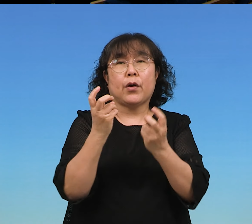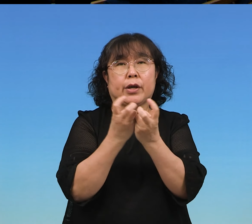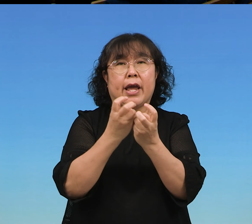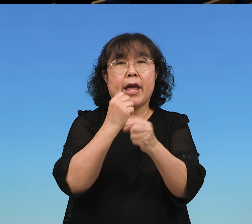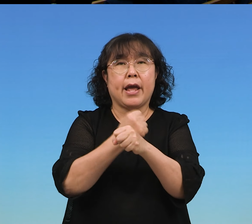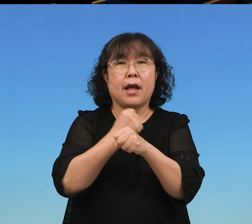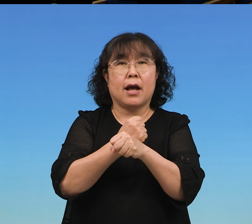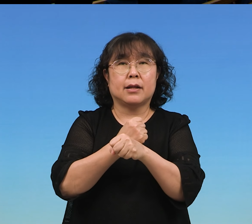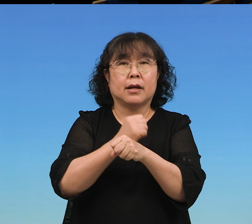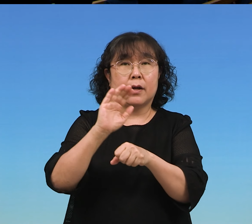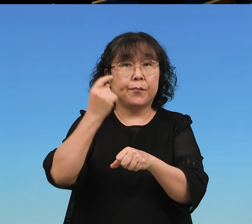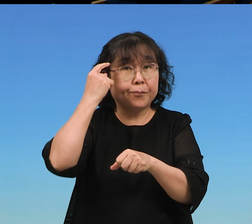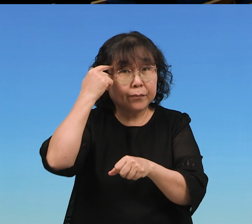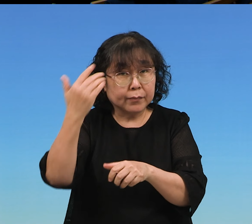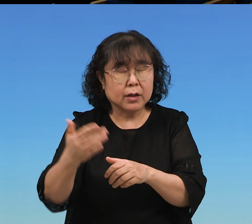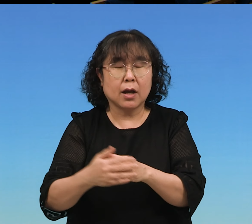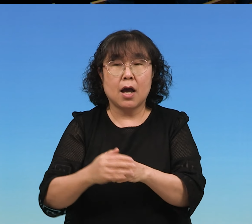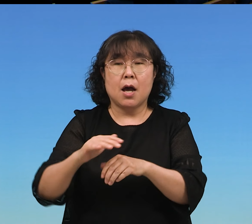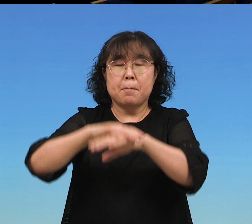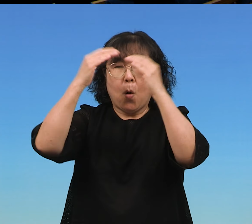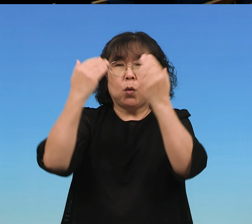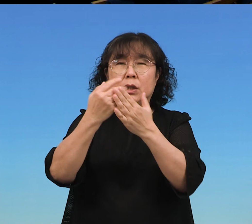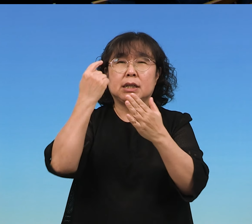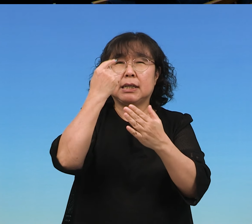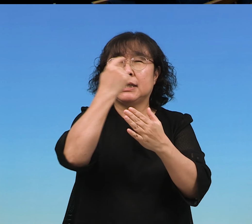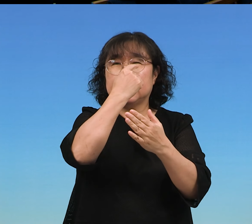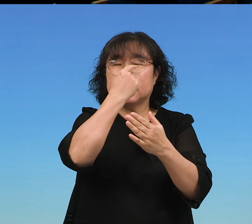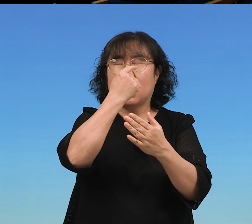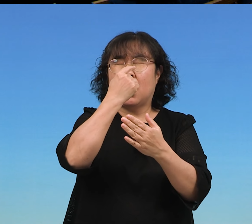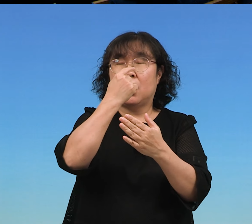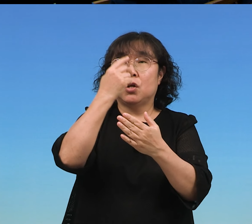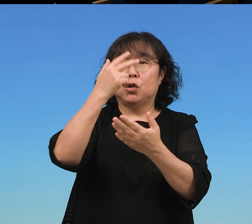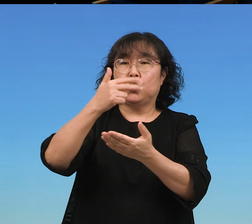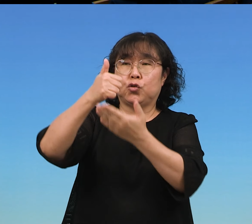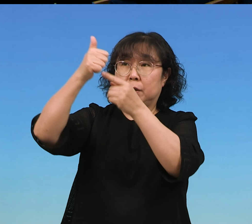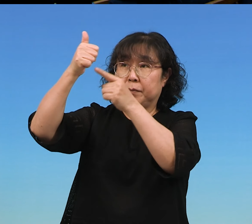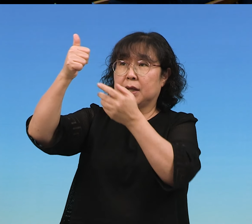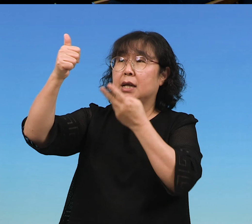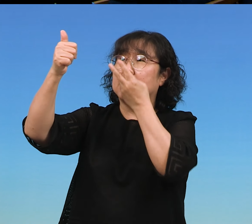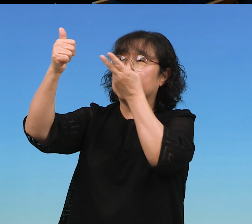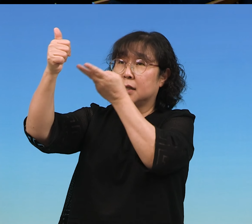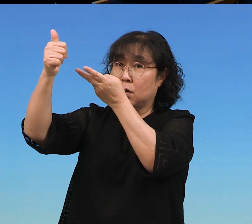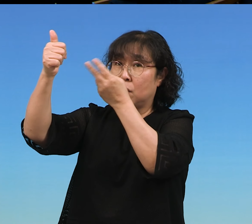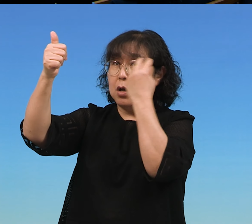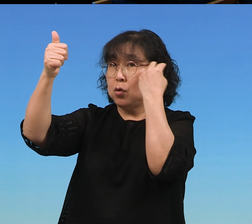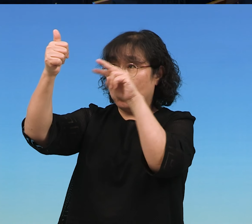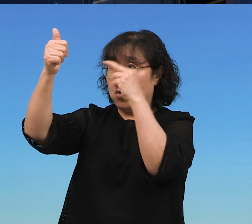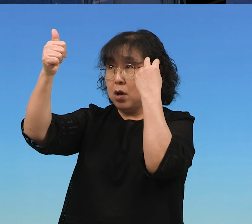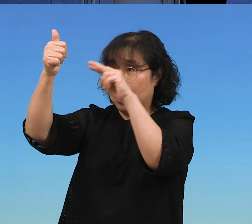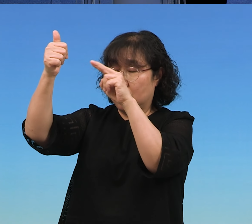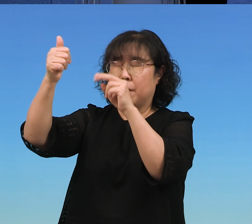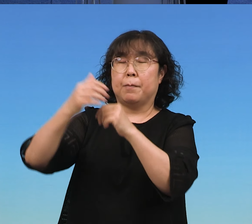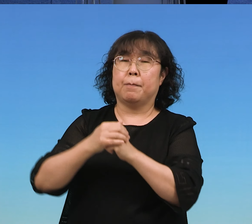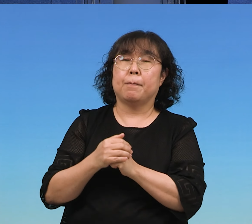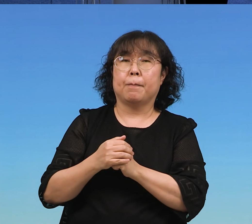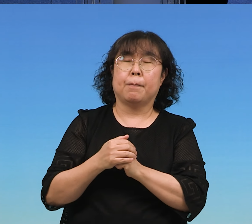가사예요. 어떻게 할 때? 모든 시선을 주님께로, 저는 이걸 돌리고로 부르기를 더